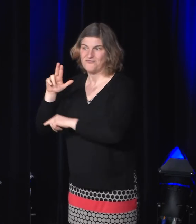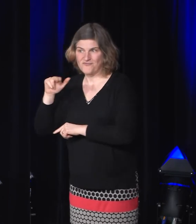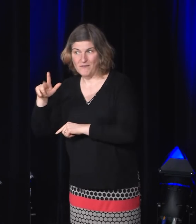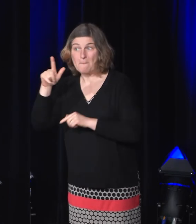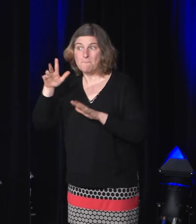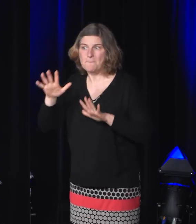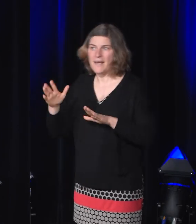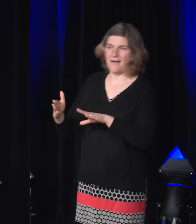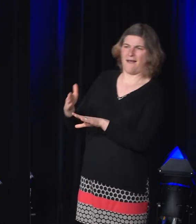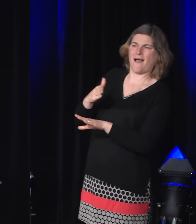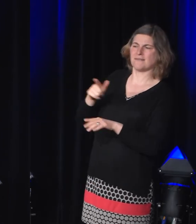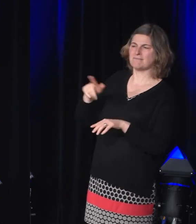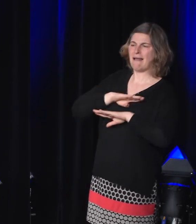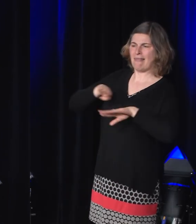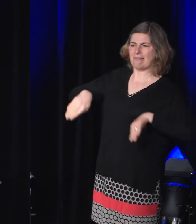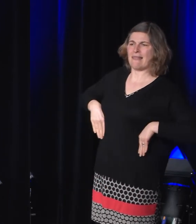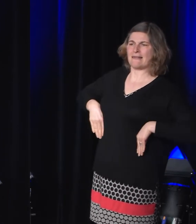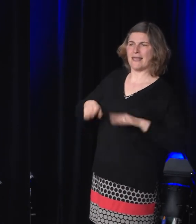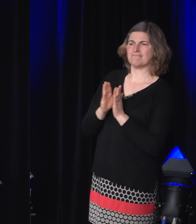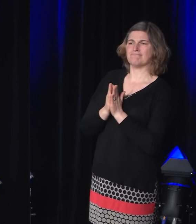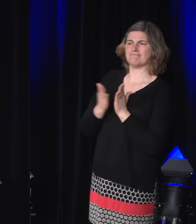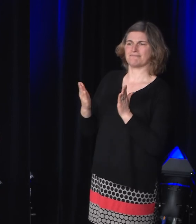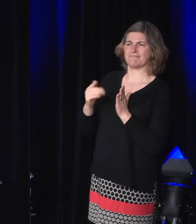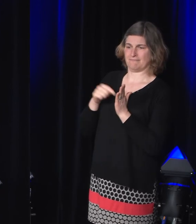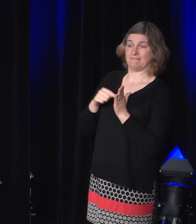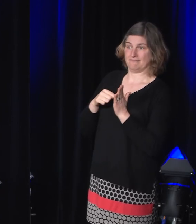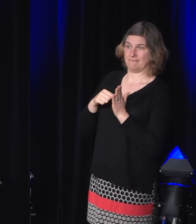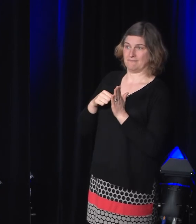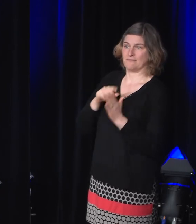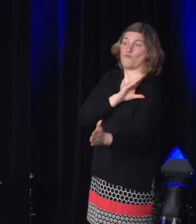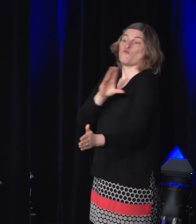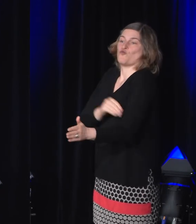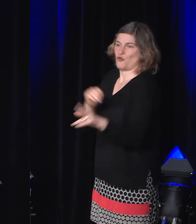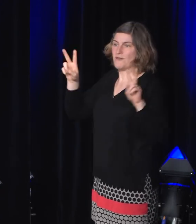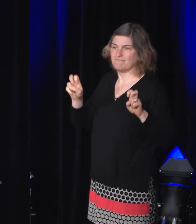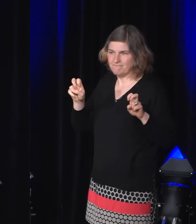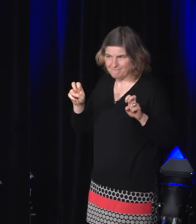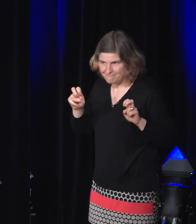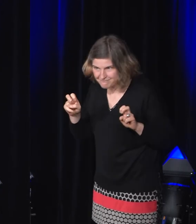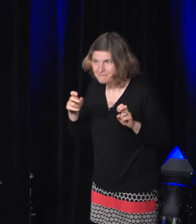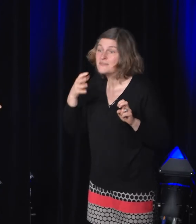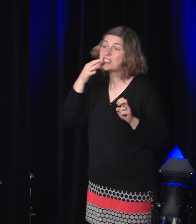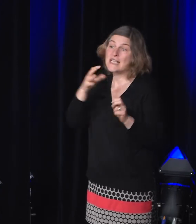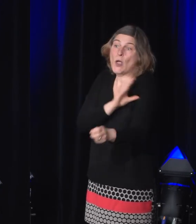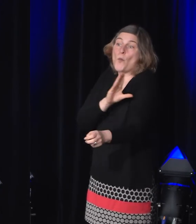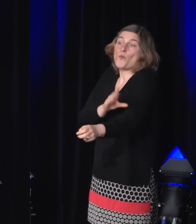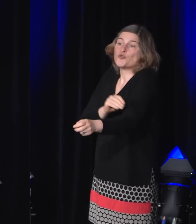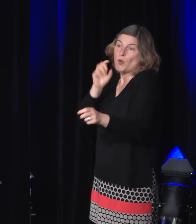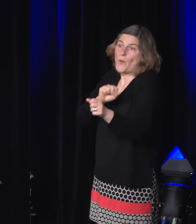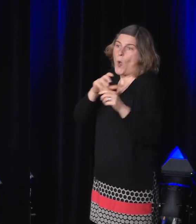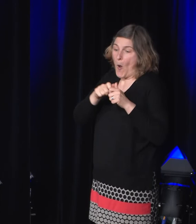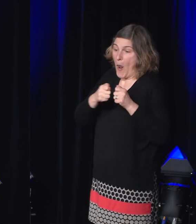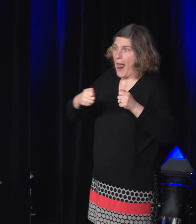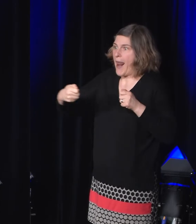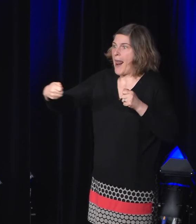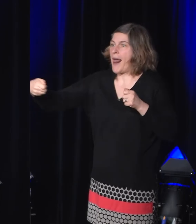ça, je vais vous parler du dernier numéro de muscle parce que c'est un numéro spécial. Donc, comme je vous ai montré, un muscle se déplie facilement.